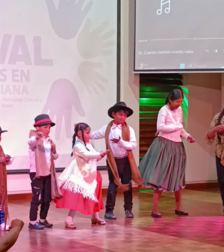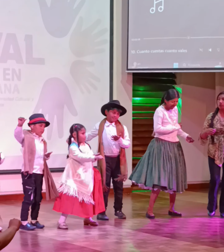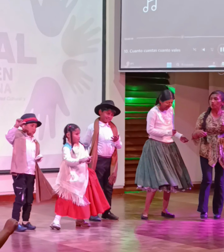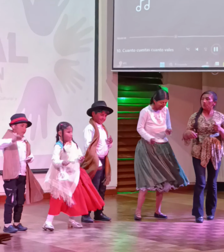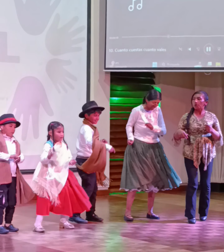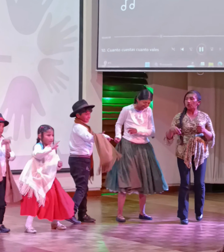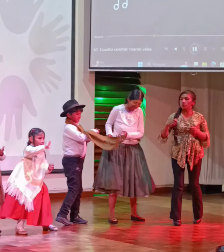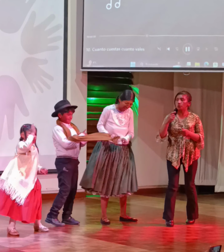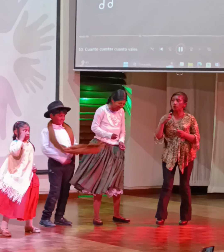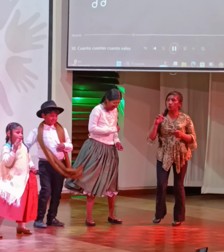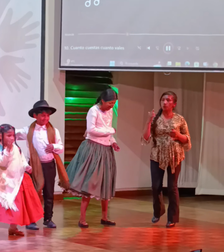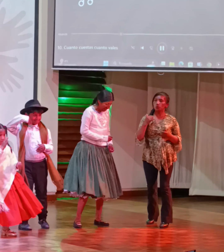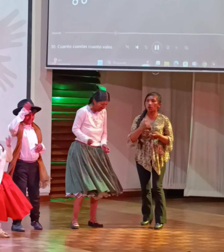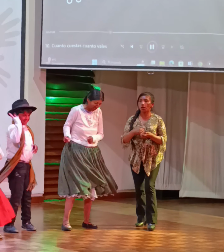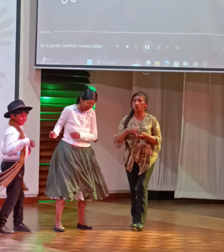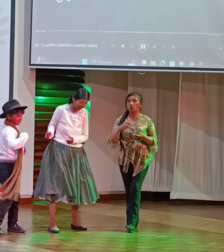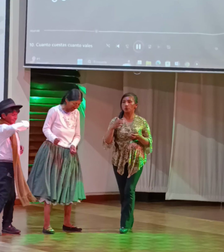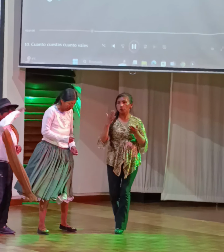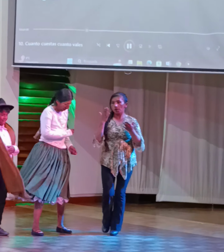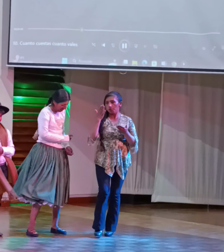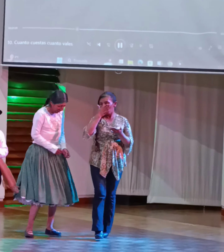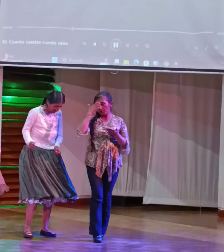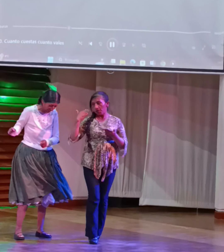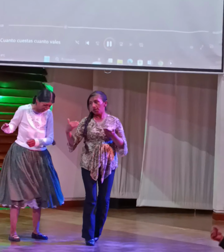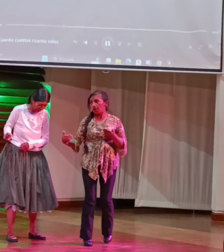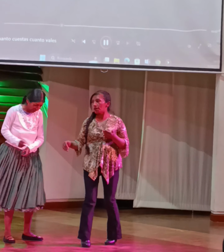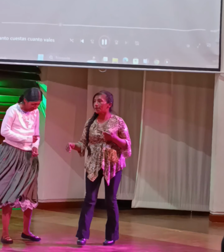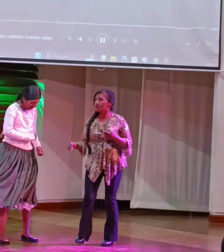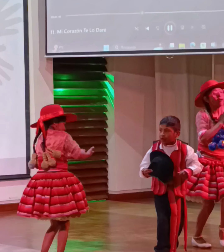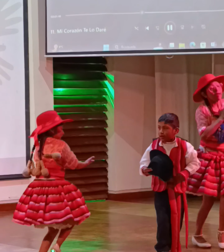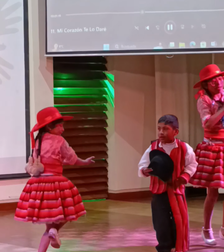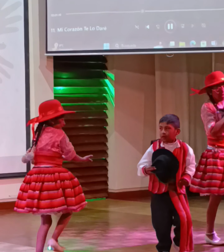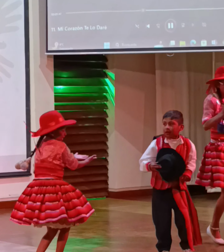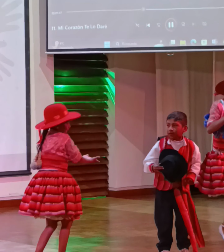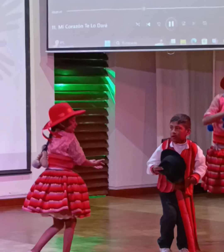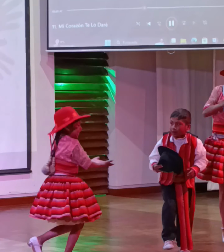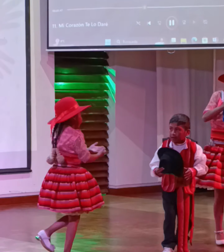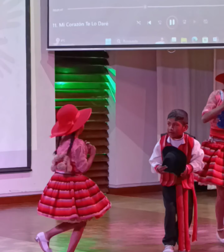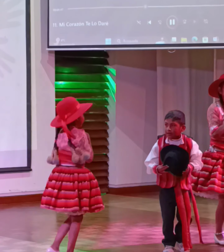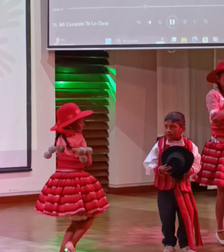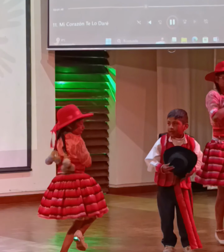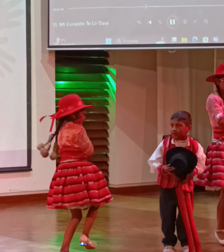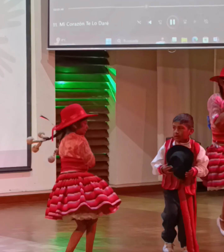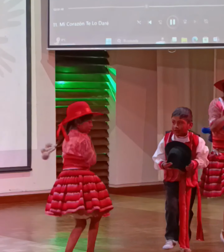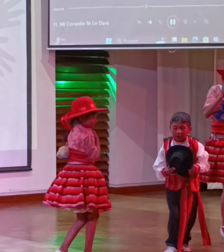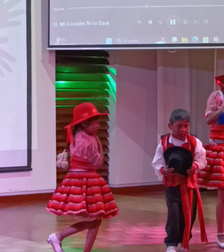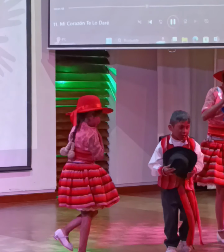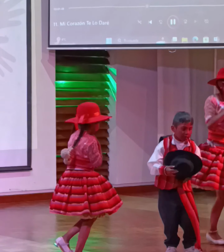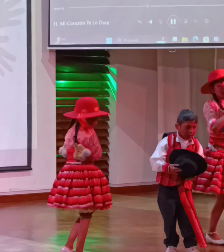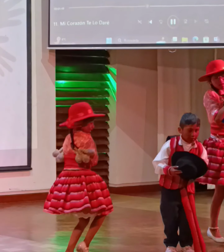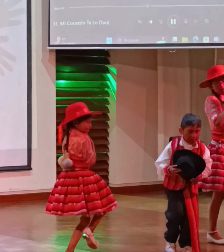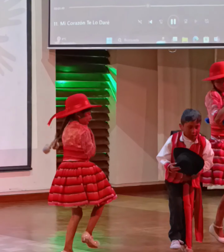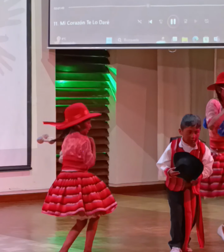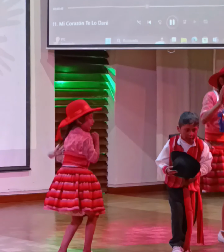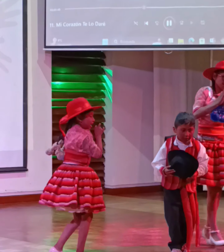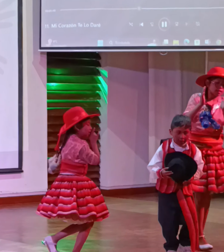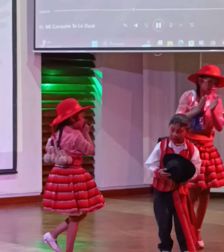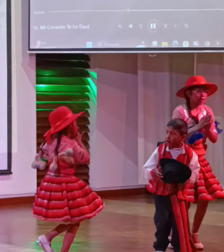hemos generado dos actividades muy importantes, esta mañana la Caminata por los Derechos de la Comunidad Sorda y